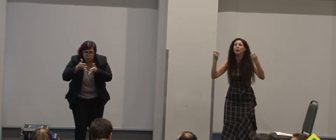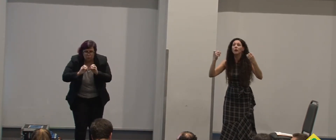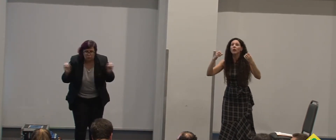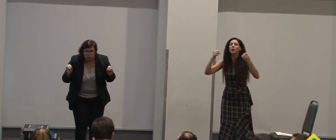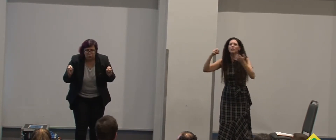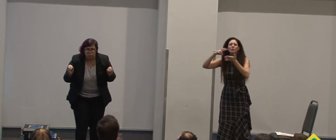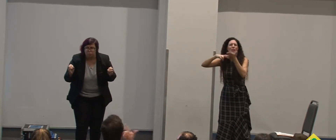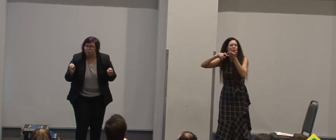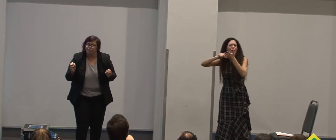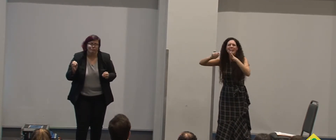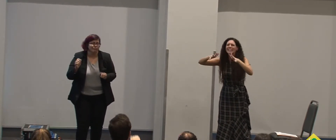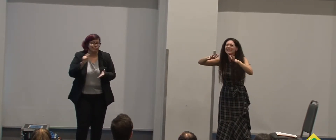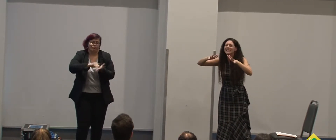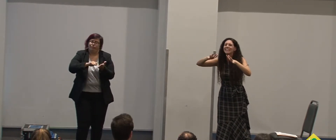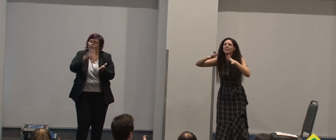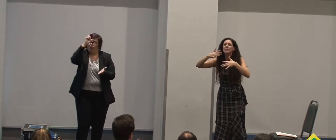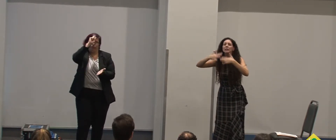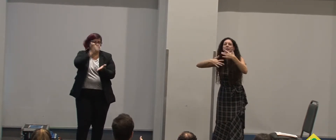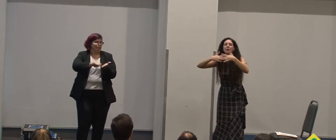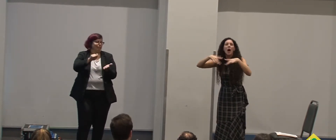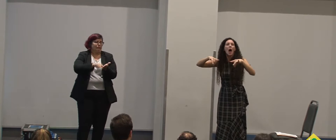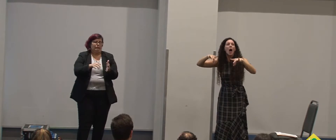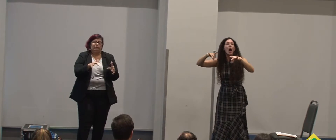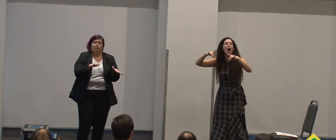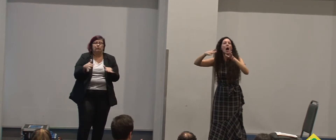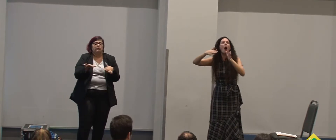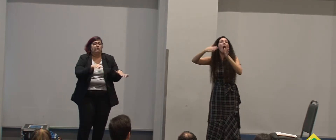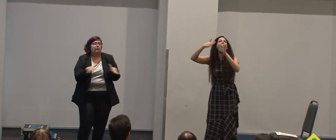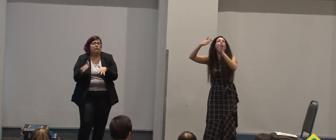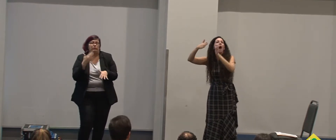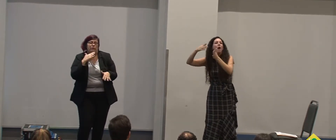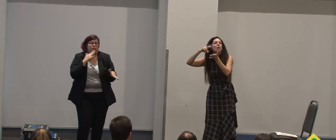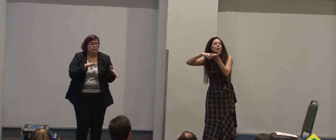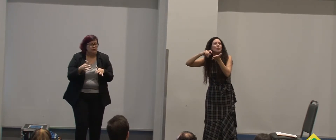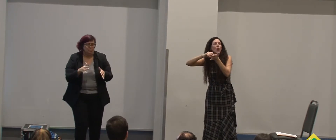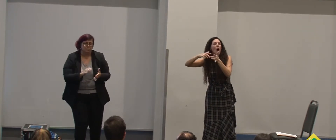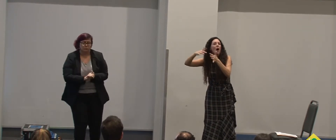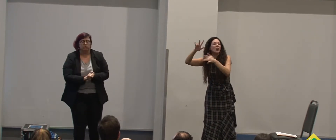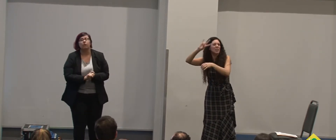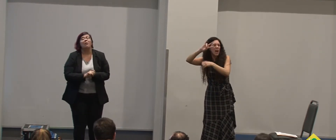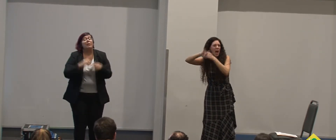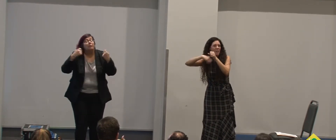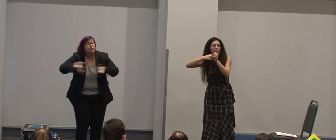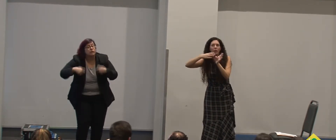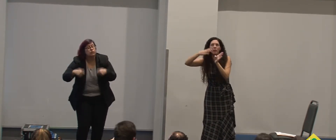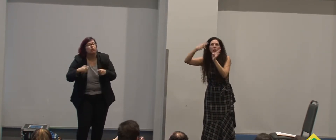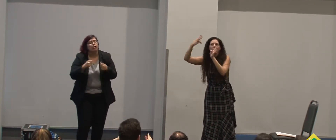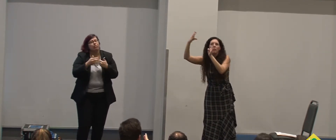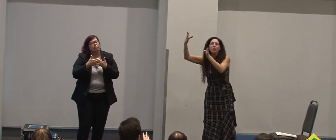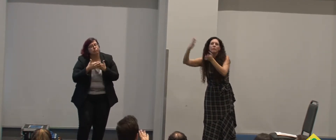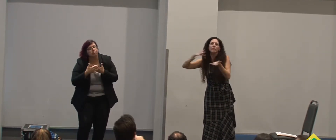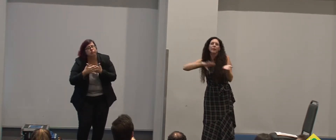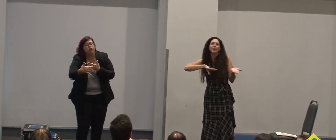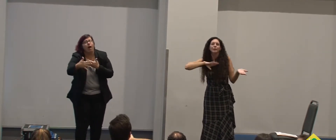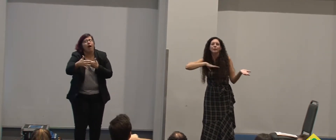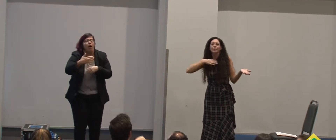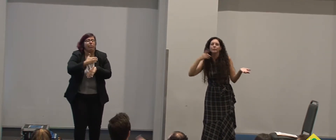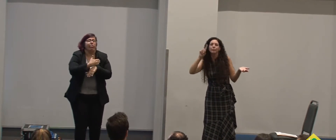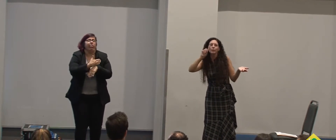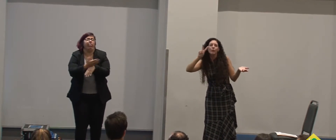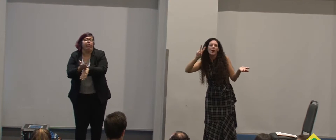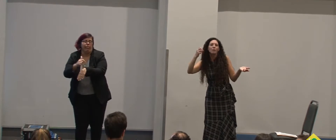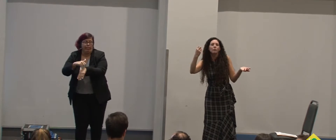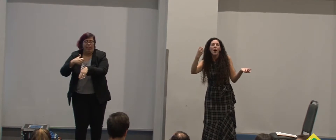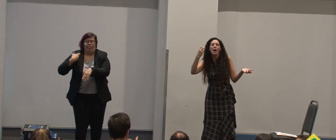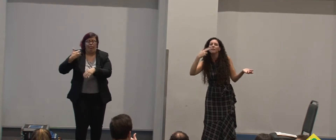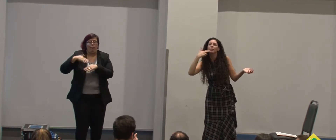Por exemplo, se a criança ela não aprende nada, ela não tem nenhuma língua, ela também não vai aprender a modalidade escrita de uma outra língua.